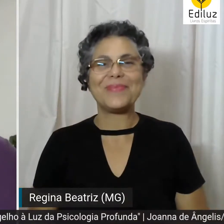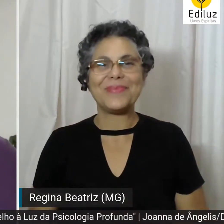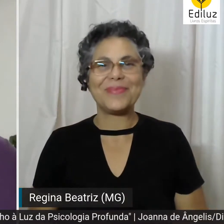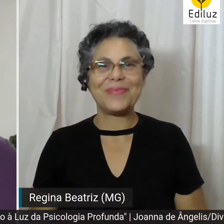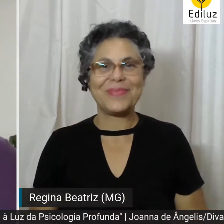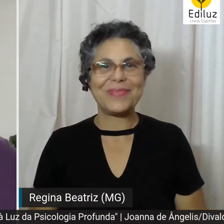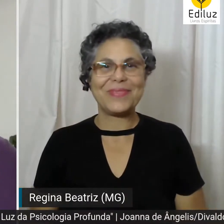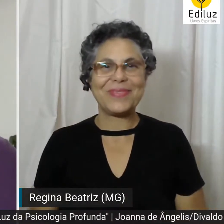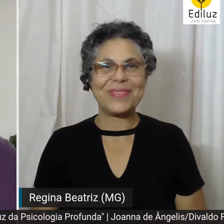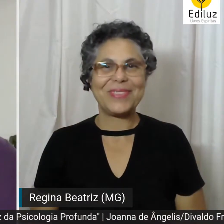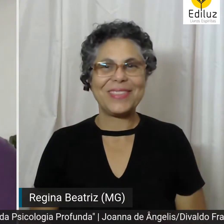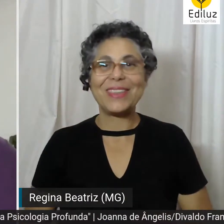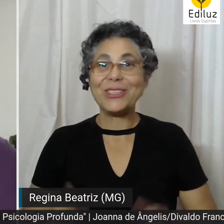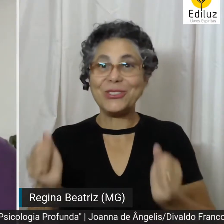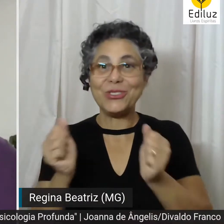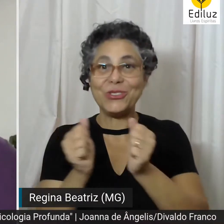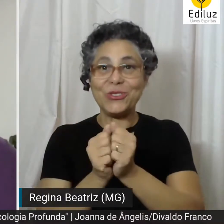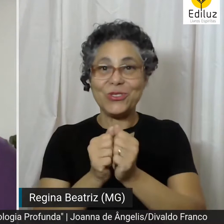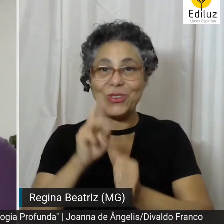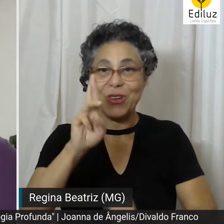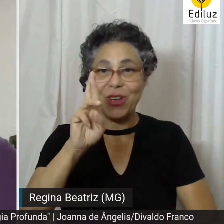estou com Regina